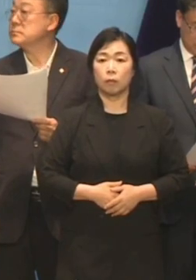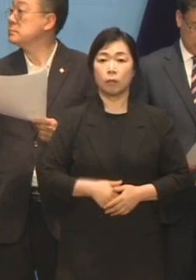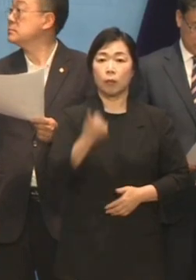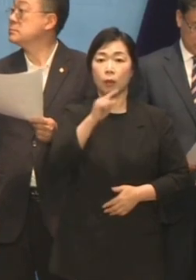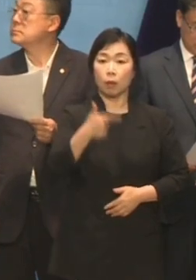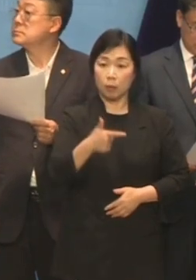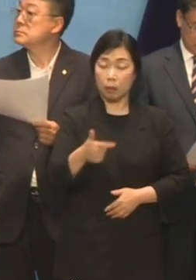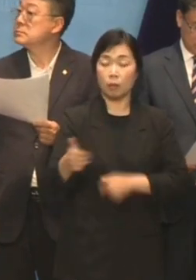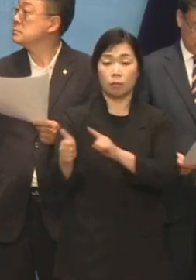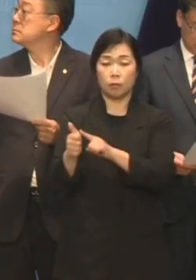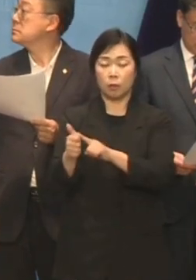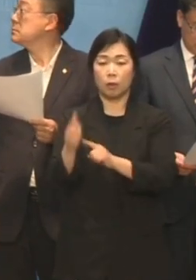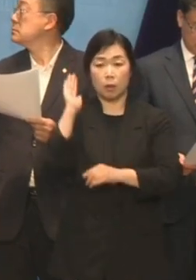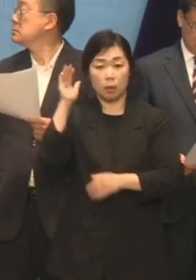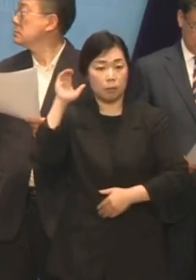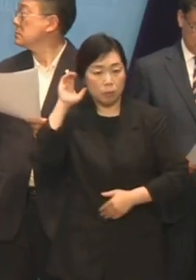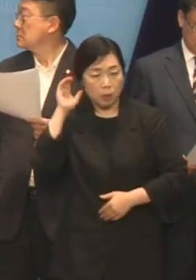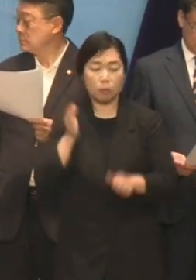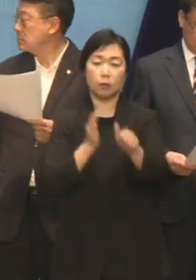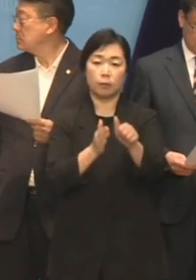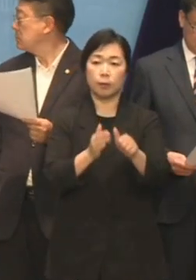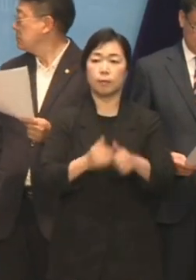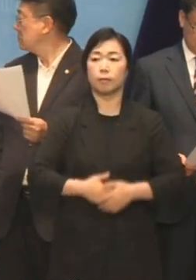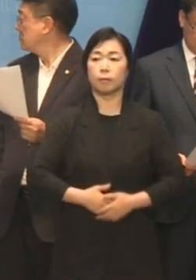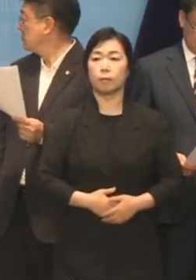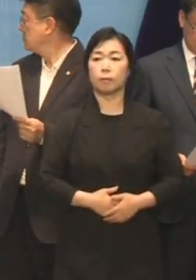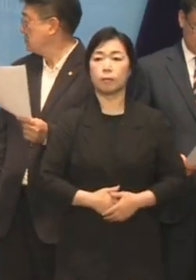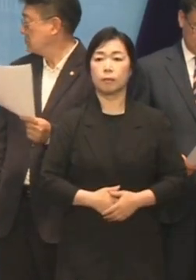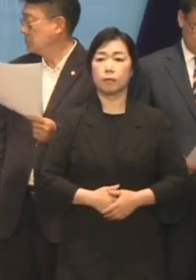한정희님 말씀 들어보도록 하겠습니다.